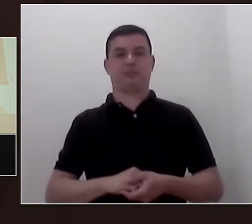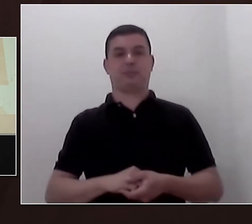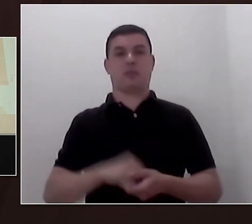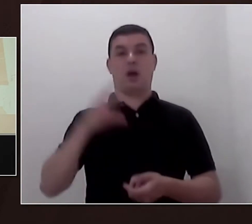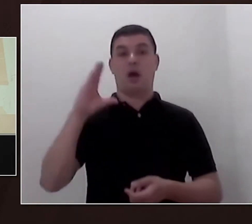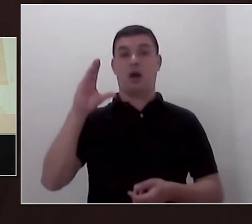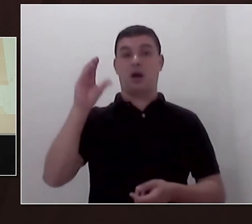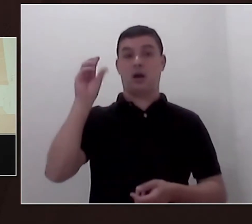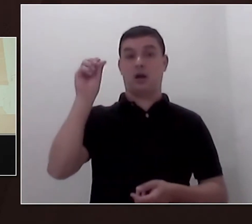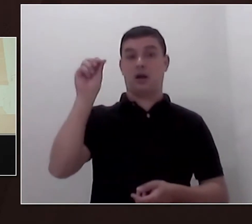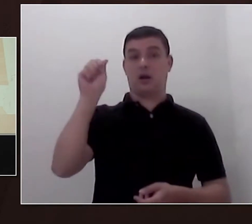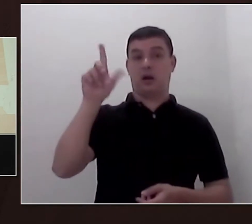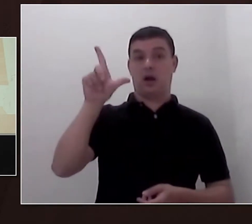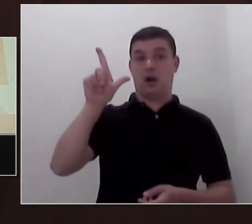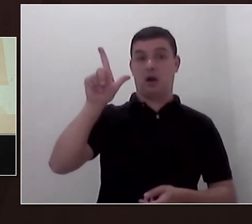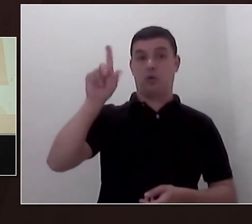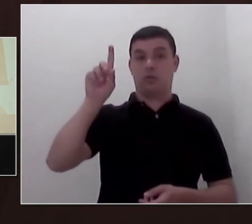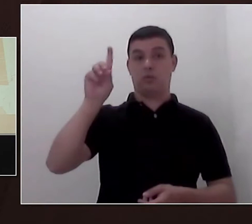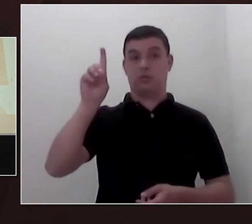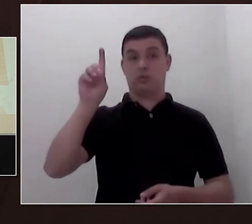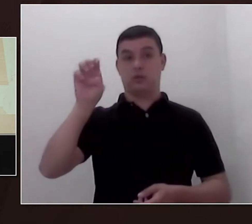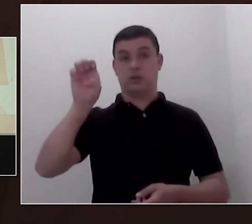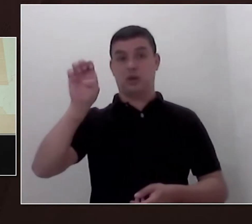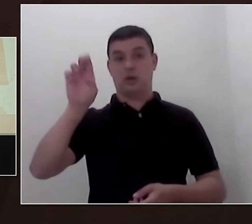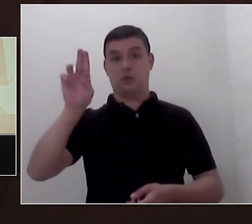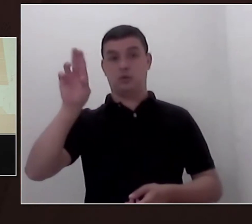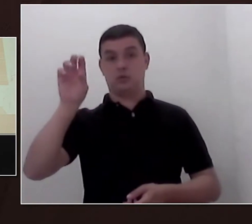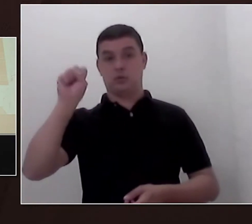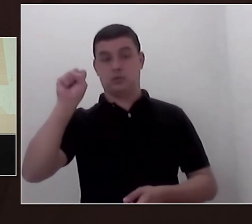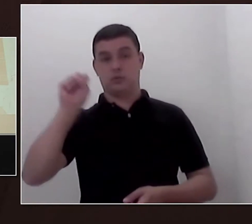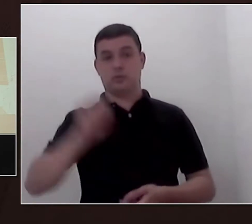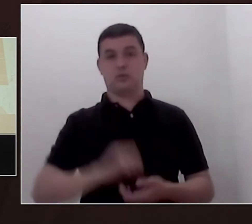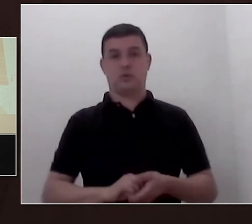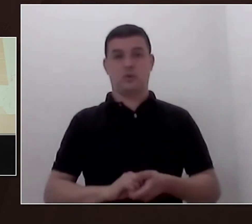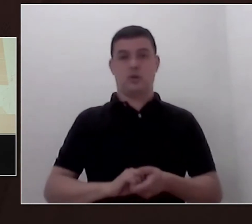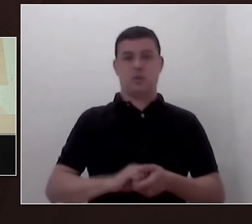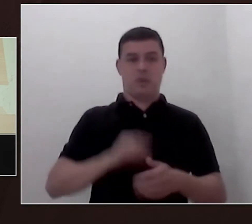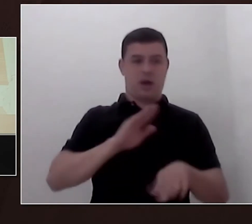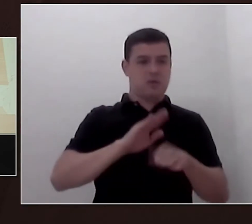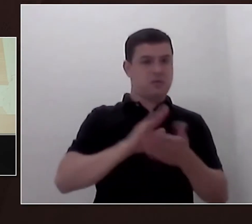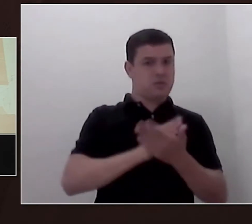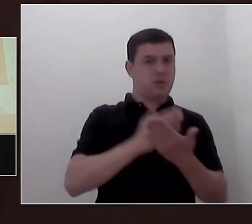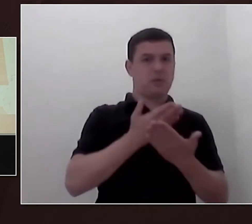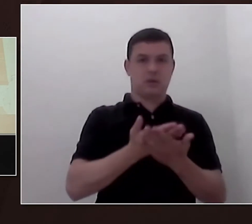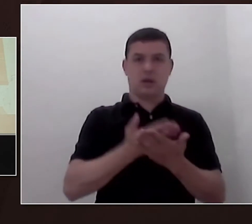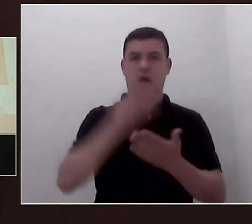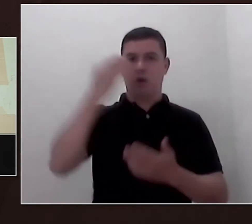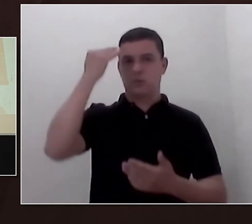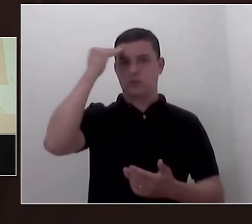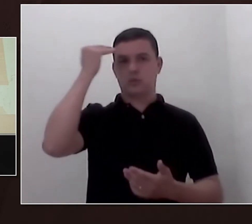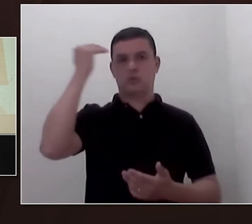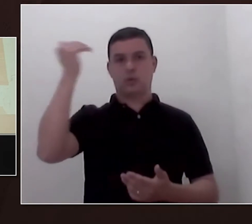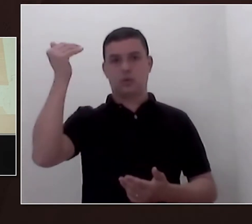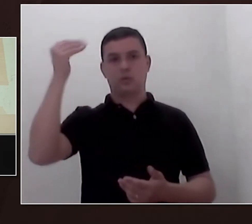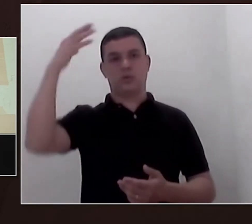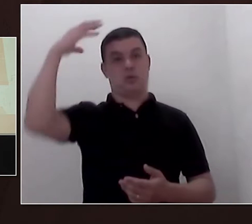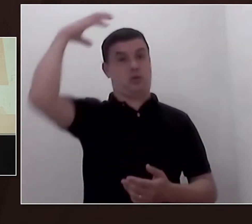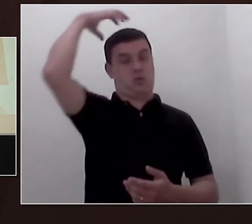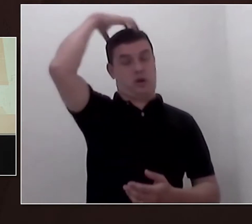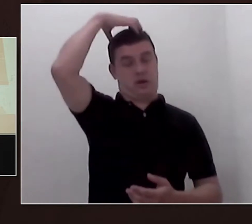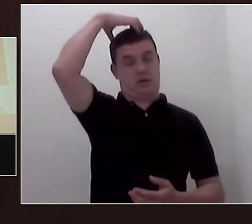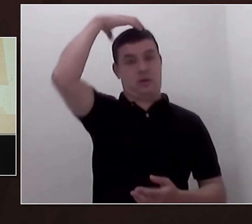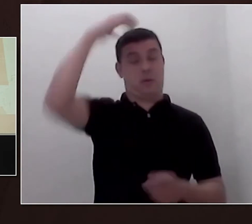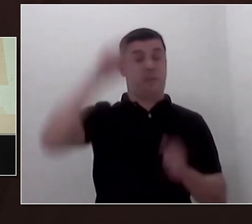quais foram os sonhos. E eles vieram e se apresentaram diante do rei. Então eram os magos,